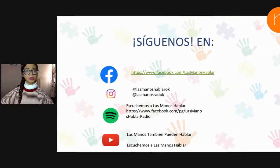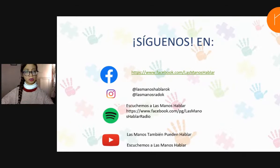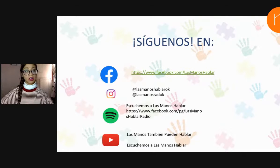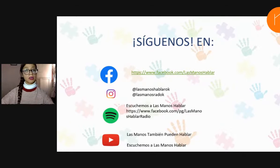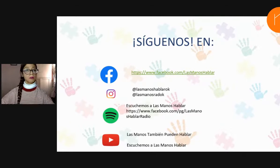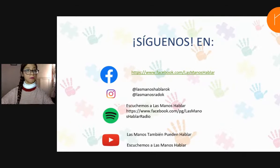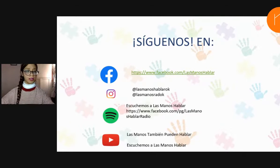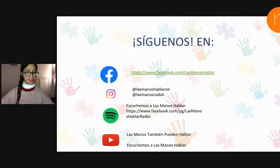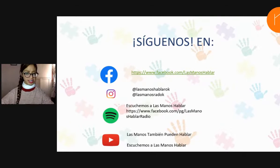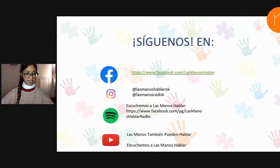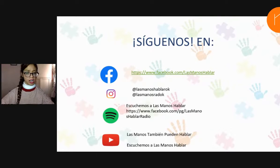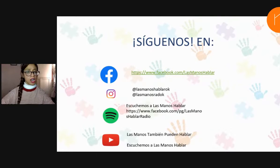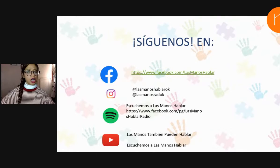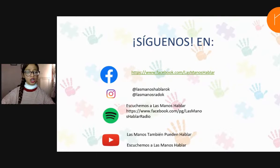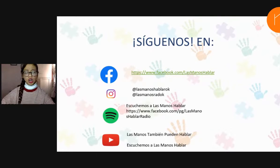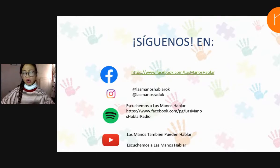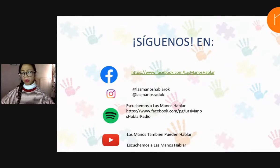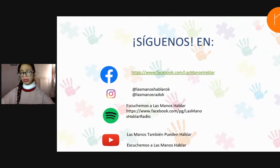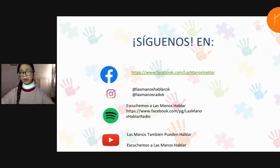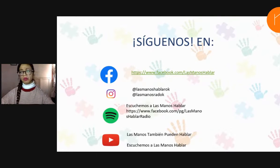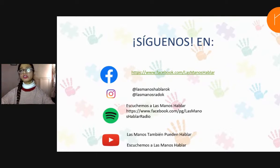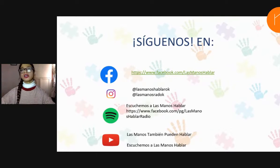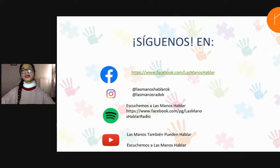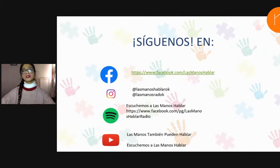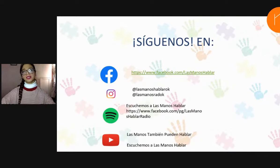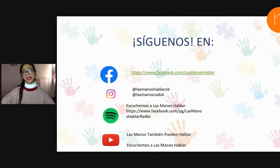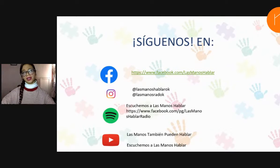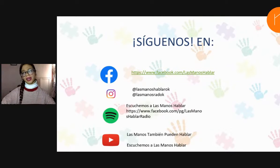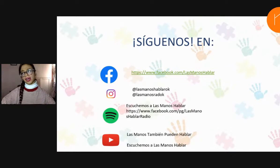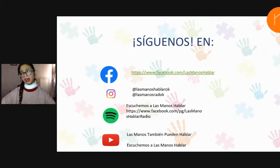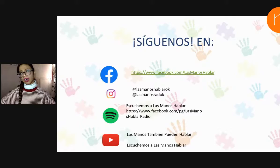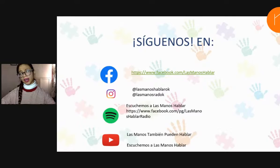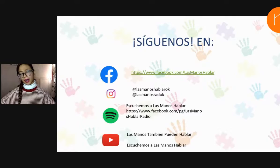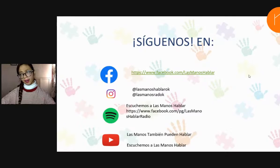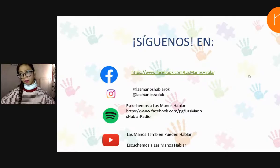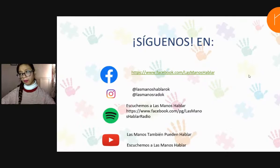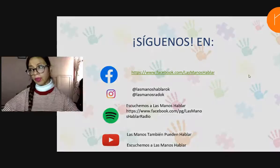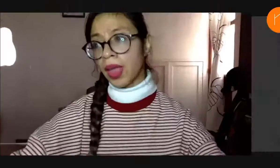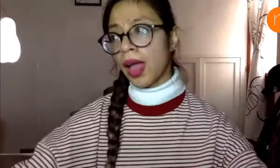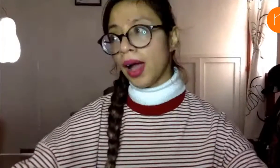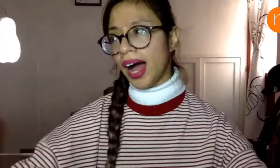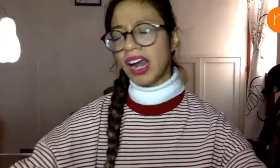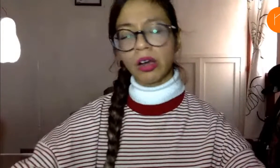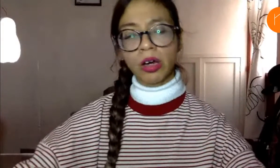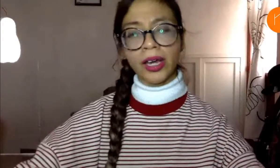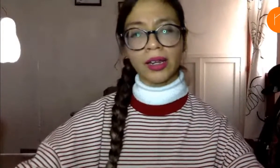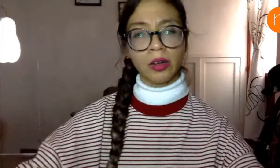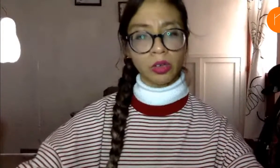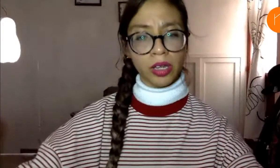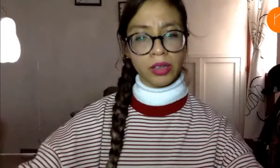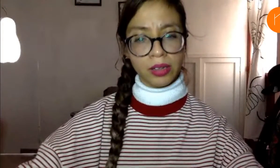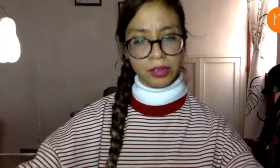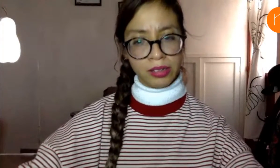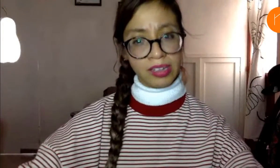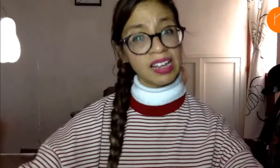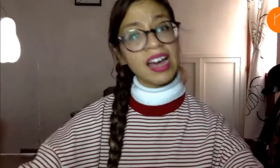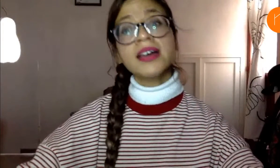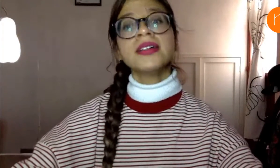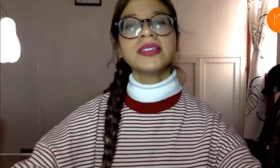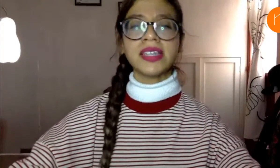expresión facial. No podemos signar algo que denote tristeza si